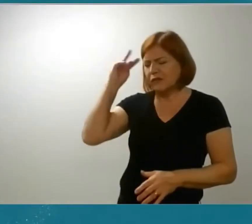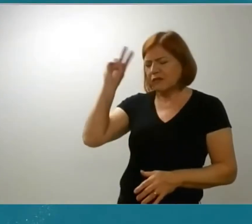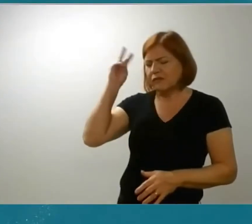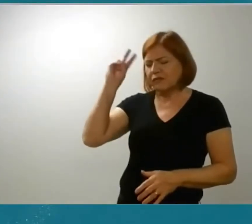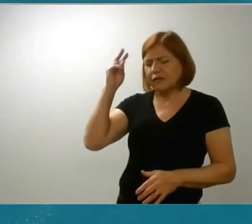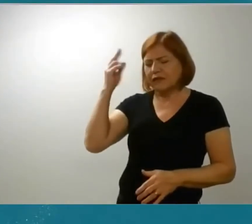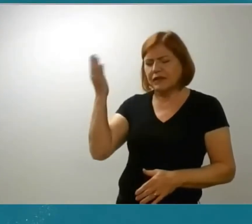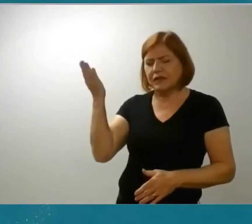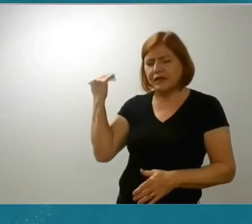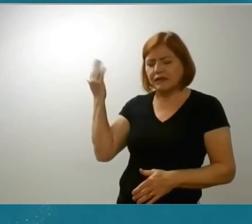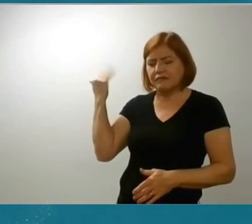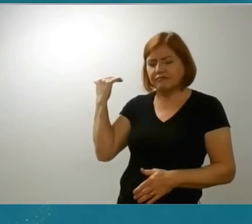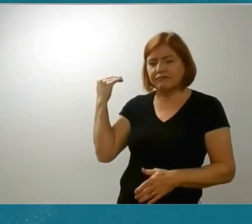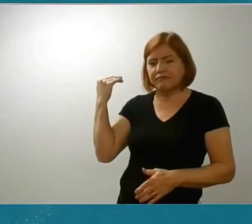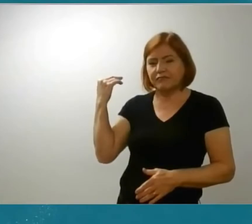para